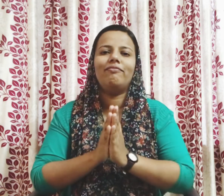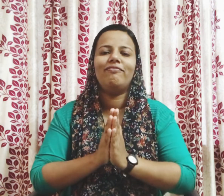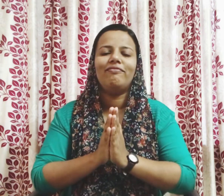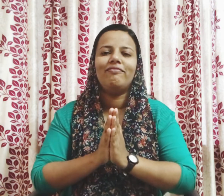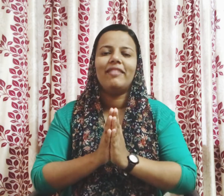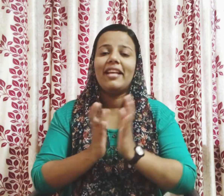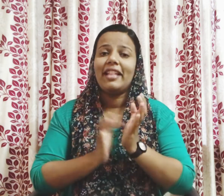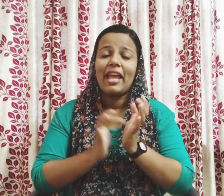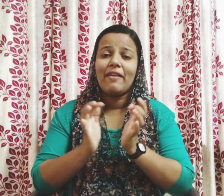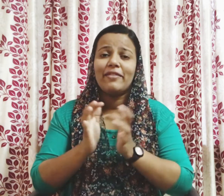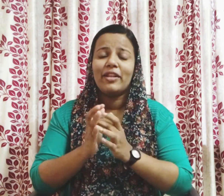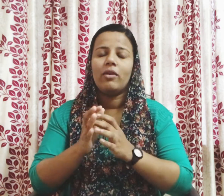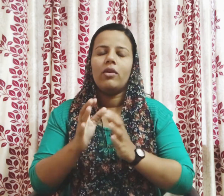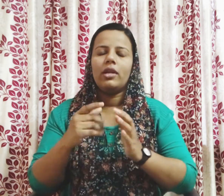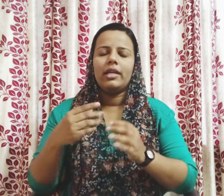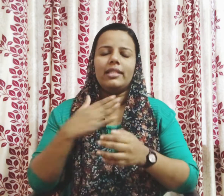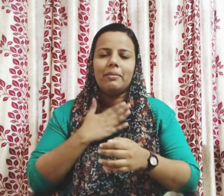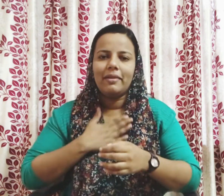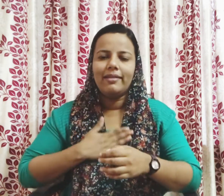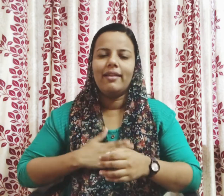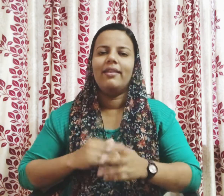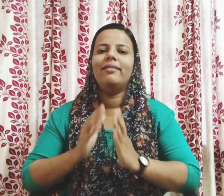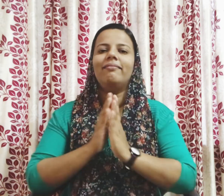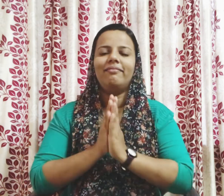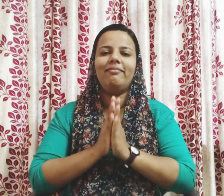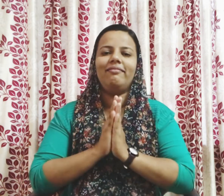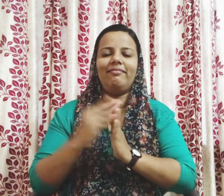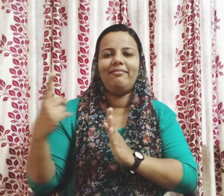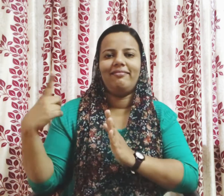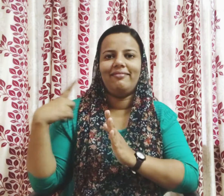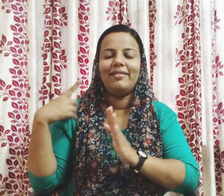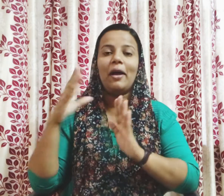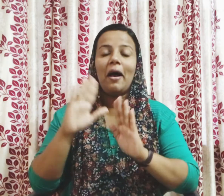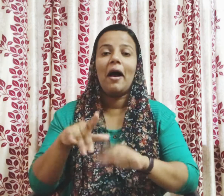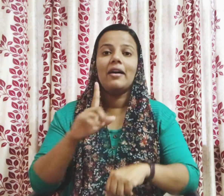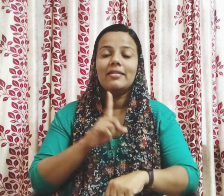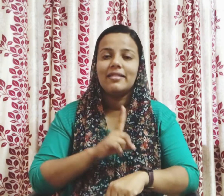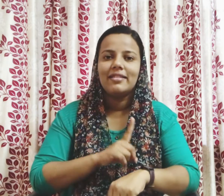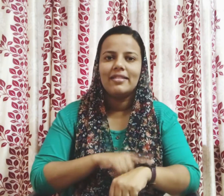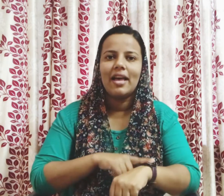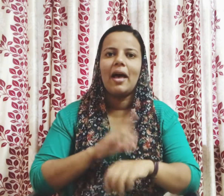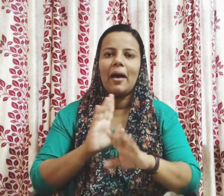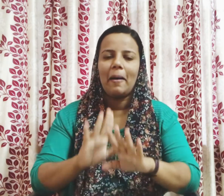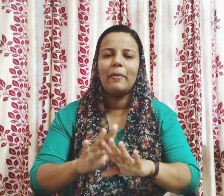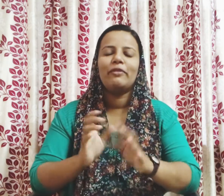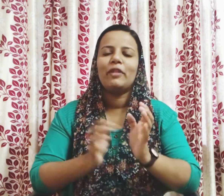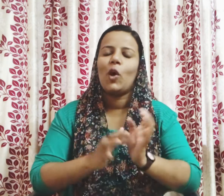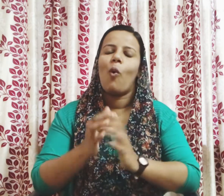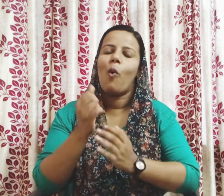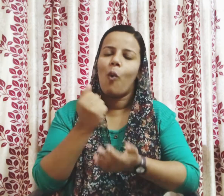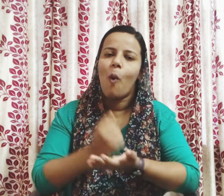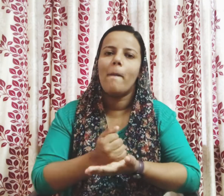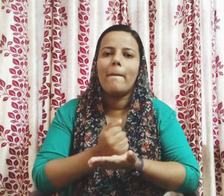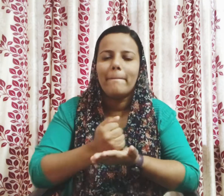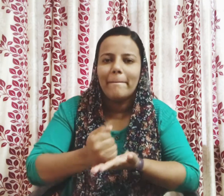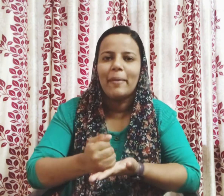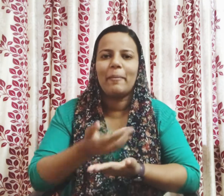പറഞ്ഞ് ദൈവസന്നിധിയിൽ ശാന്തമായിരിക്കണം. ആ ഇരിക്കുന്ന സമയമുണ്ടല്ലോ, നമ്മളെ ട്രെയിൻ ചെയ്യും, നമ്മളെ എക്യൂബ്